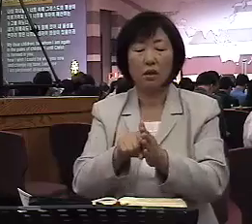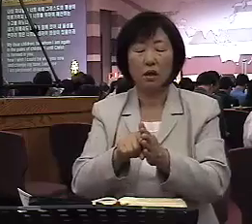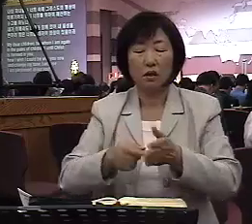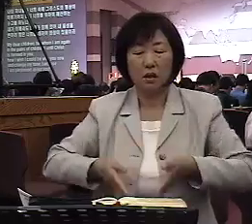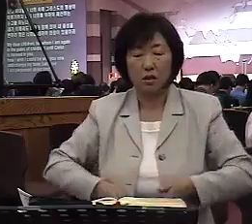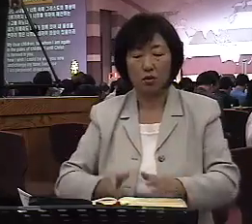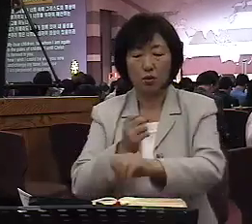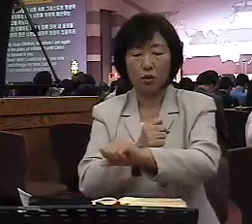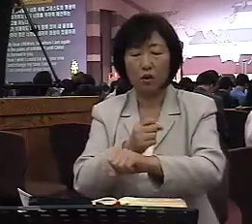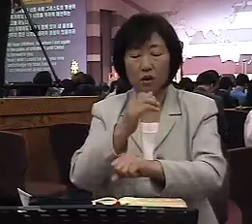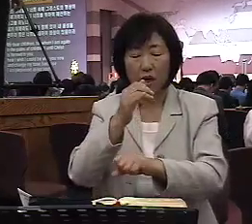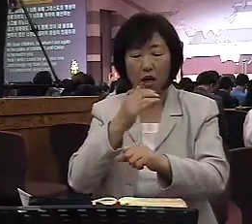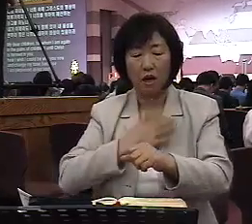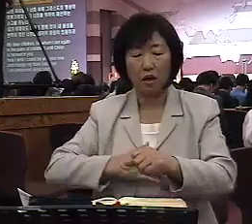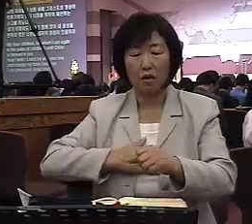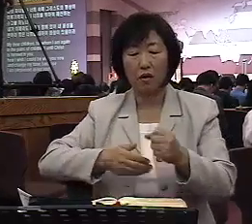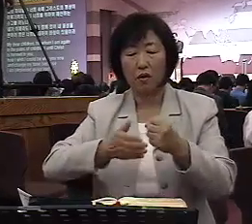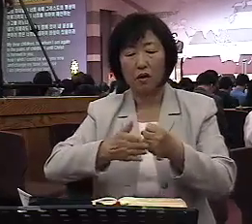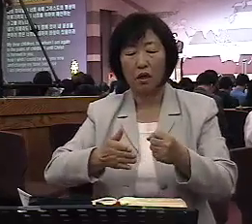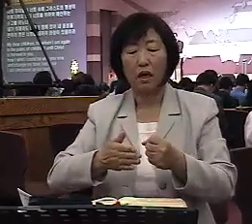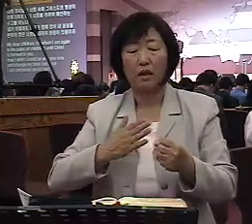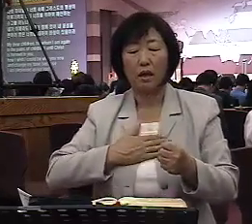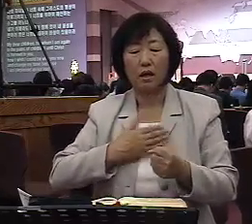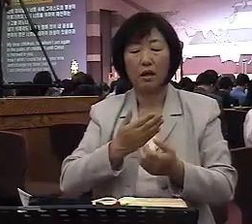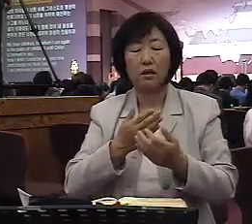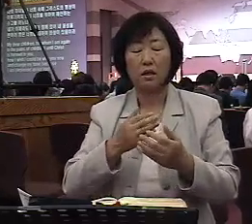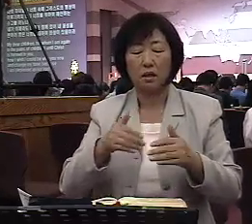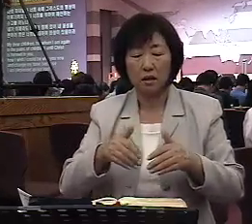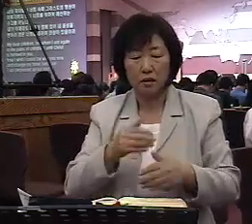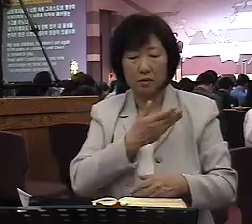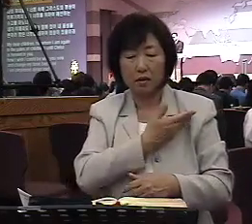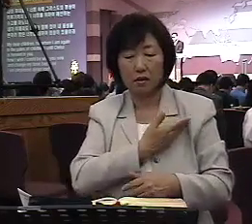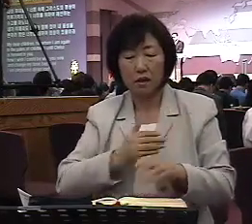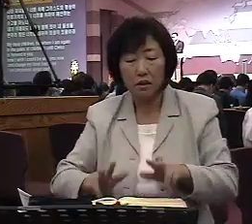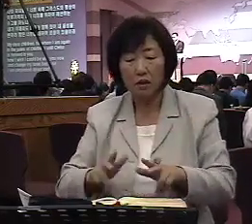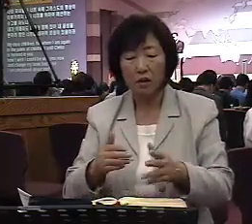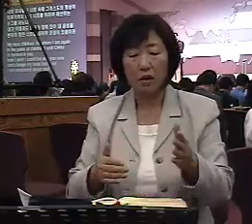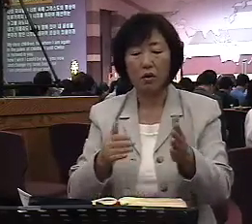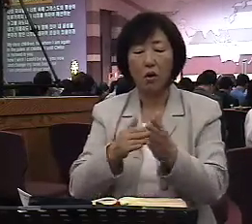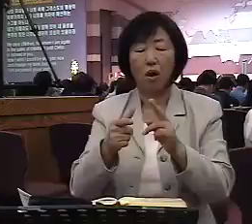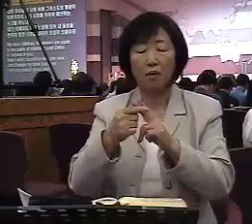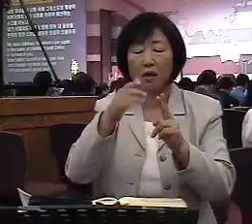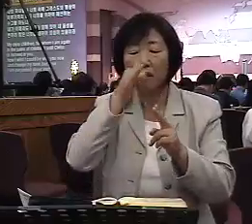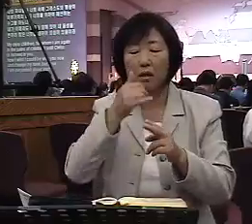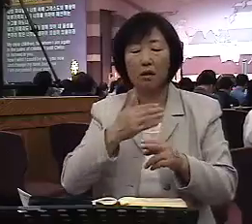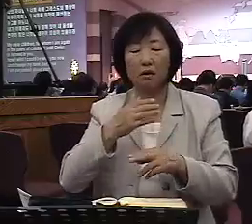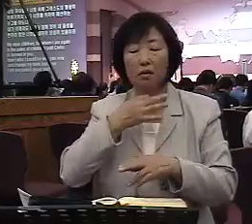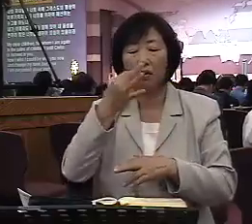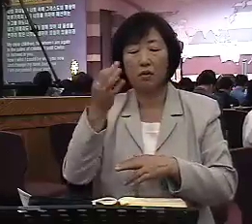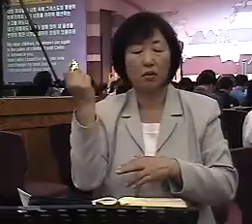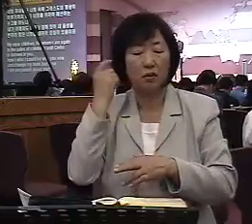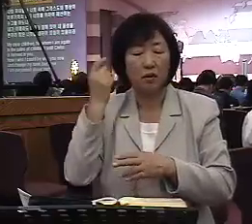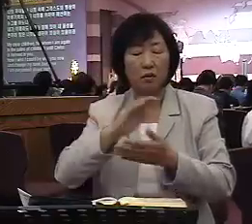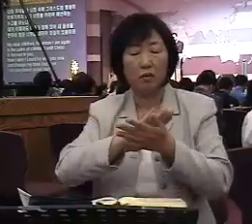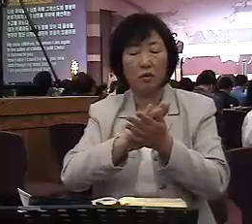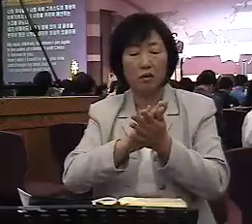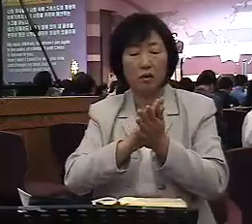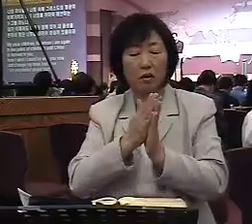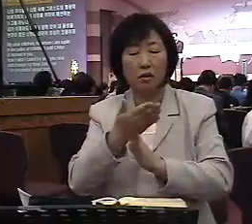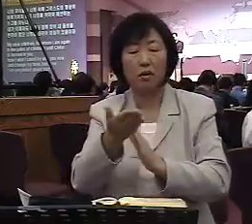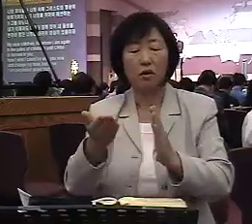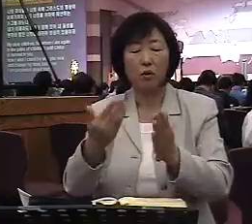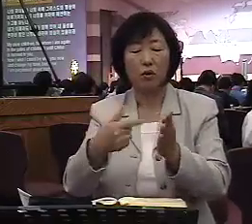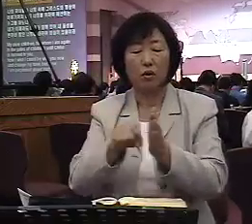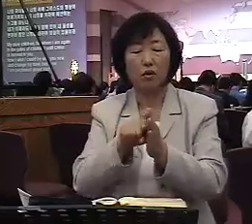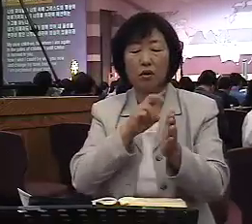위하여 해산하는 수고를 하노니. 함께 봅니다. 내가 이제라도 너희와 함께 있어 내 음성을 변하려 하면